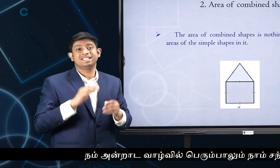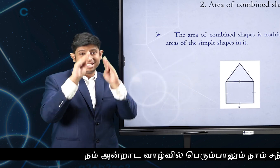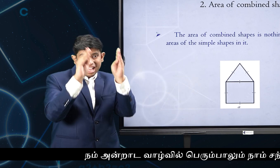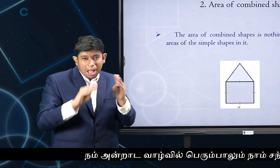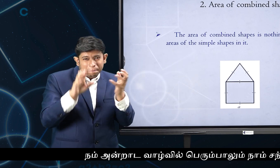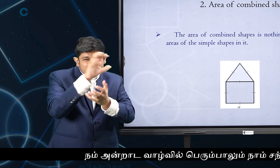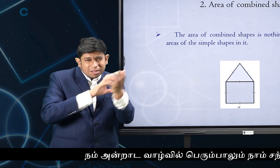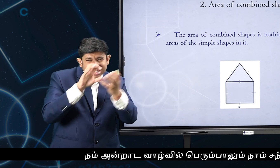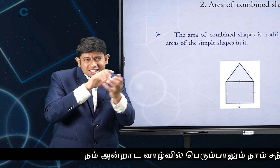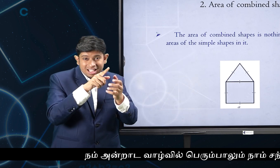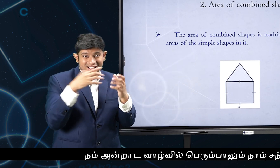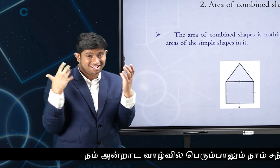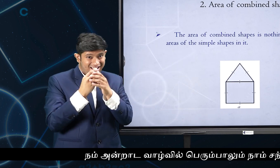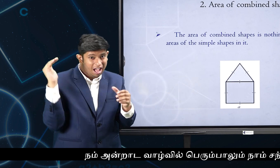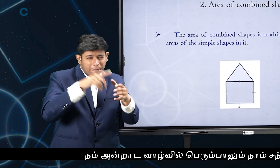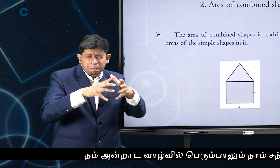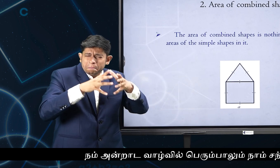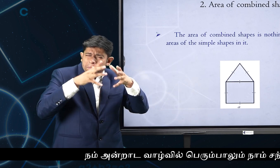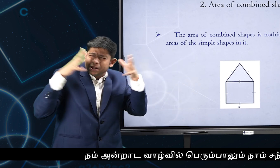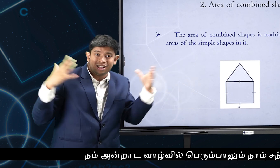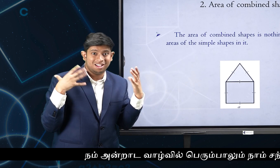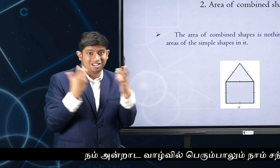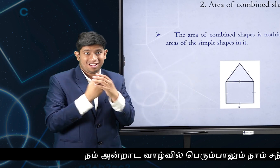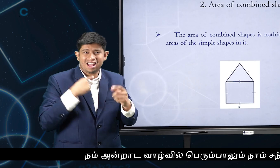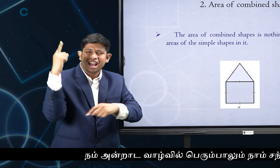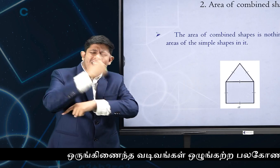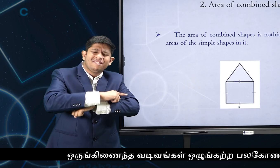நாம் அன்றாட வாழ்வில் பெரும்பாலும் நாம் சந்திக்கும்